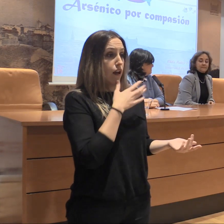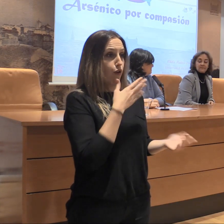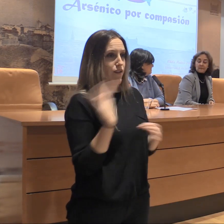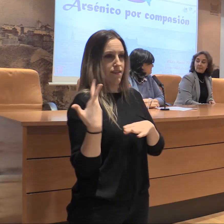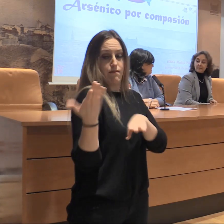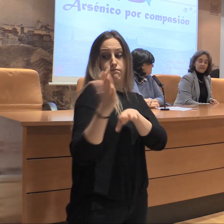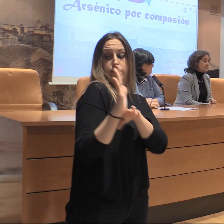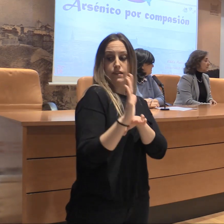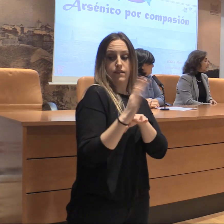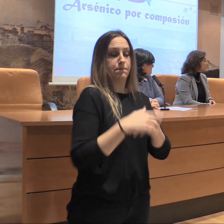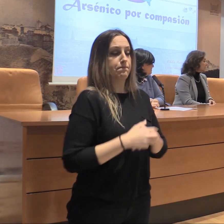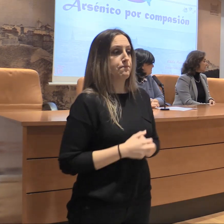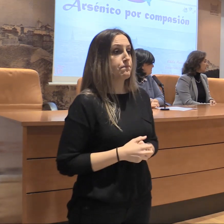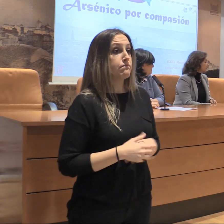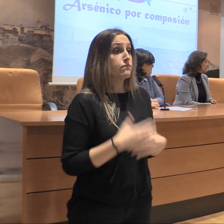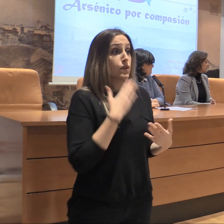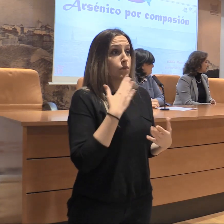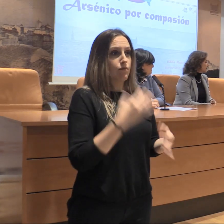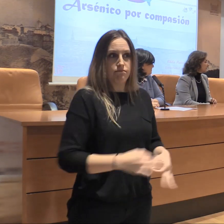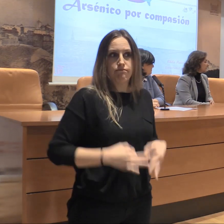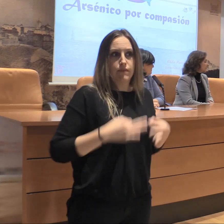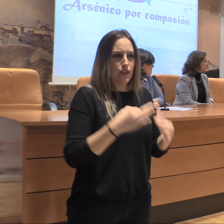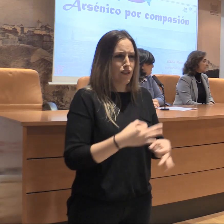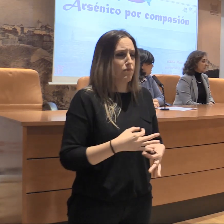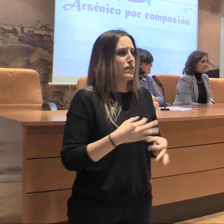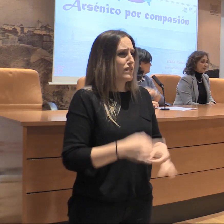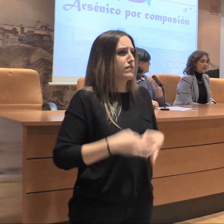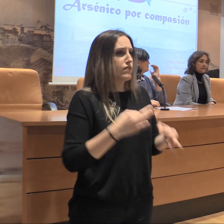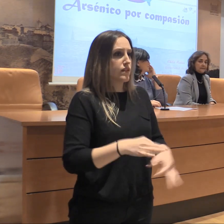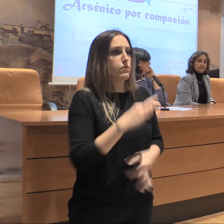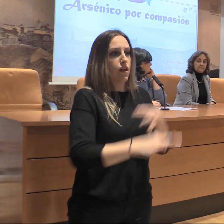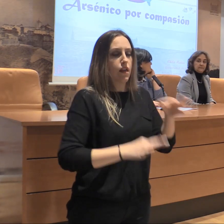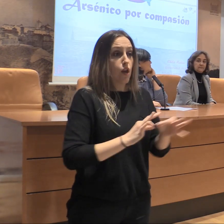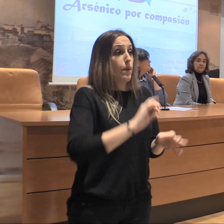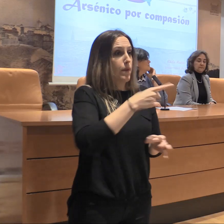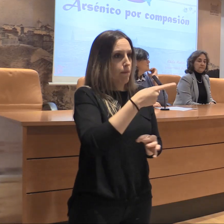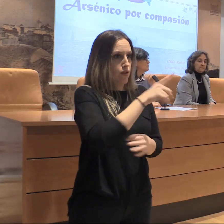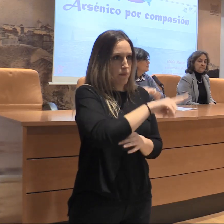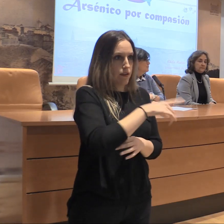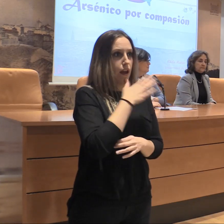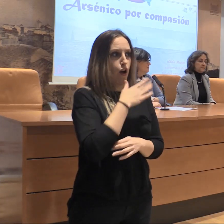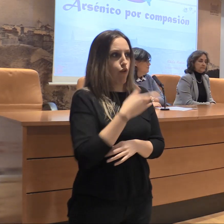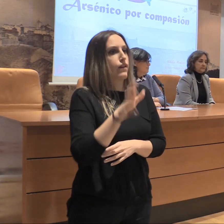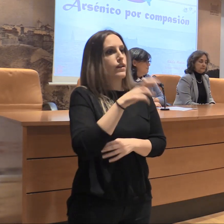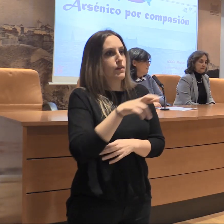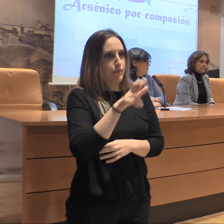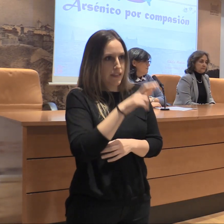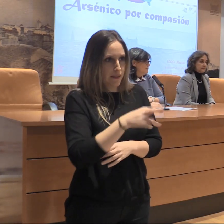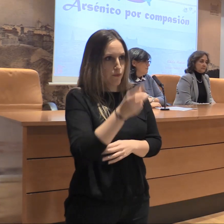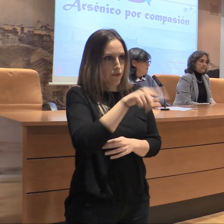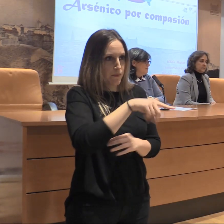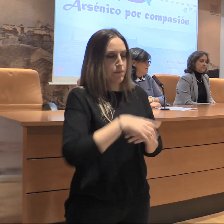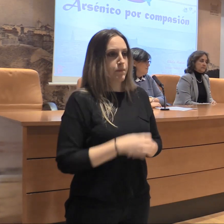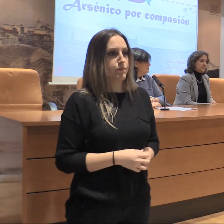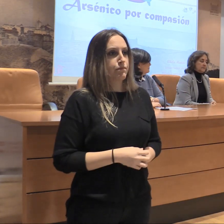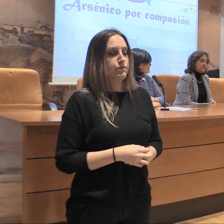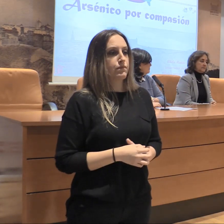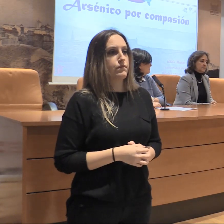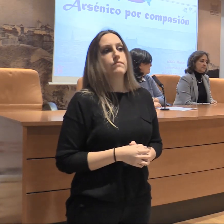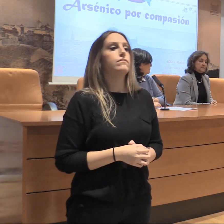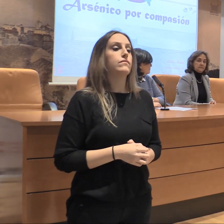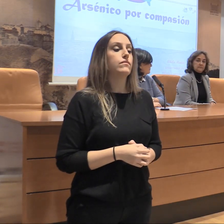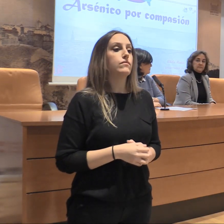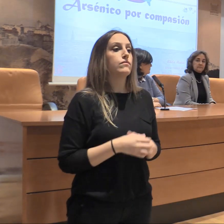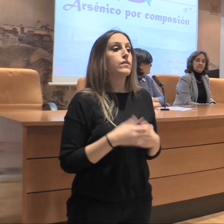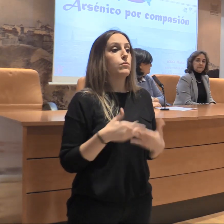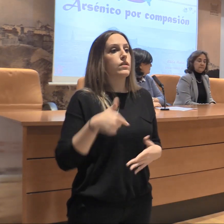Adela. Como siempre también en nuestros ciclos, como ya hicimos en el primer ciclo y repetimos en este segundo, pues